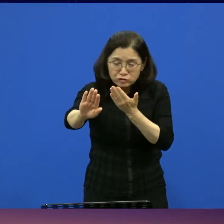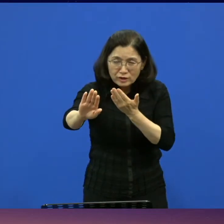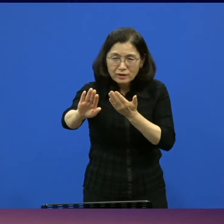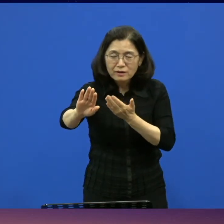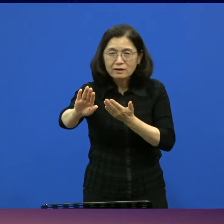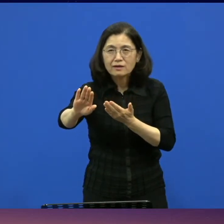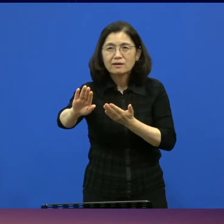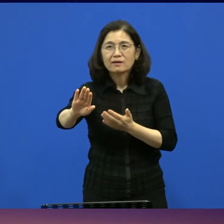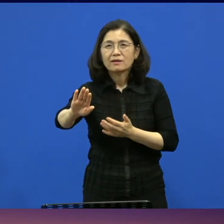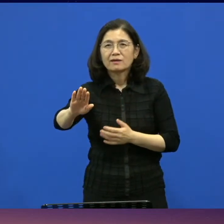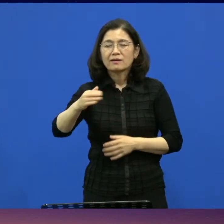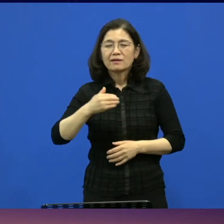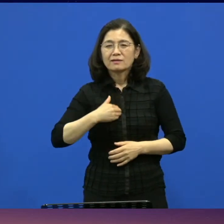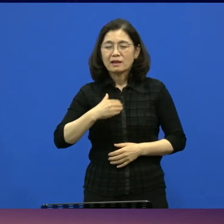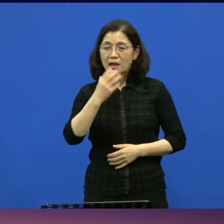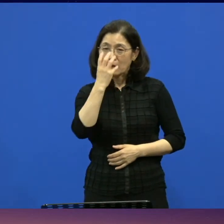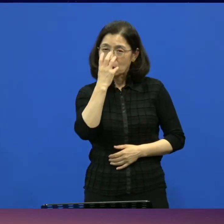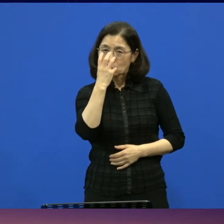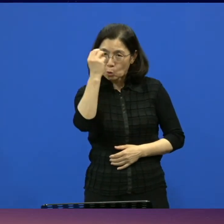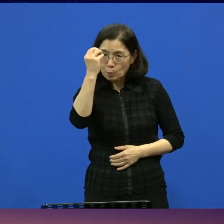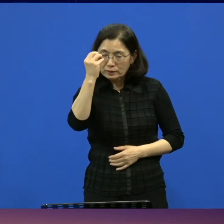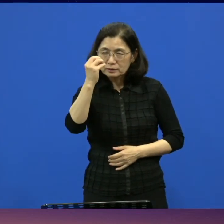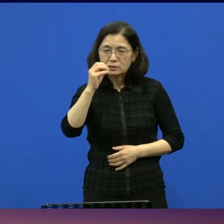느낌. 끝이구나.